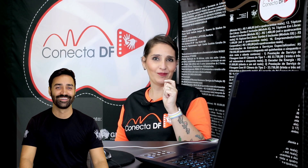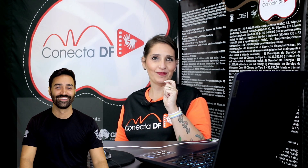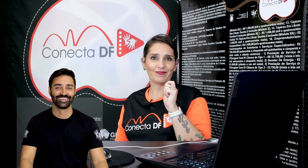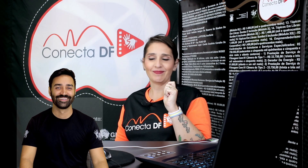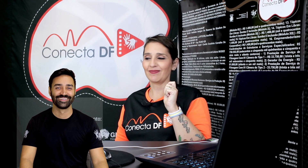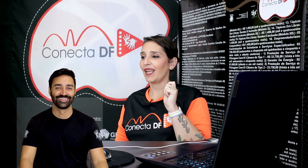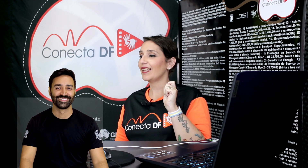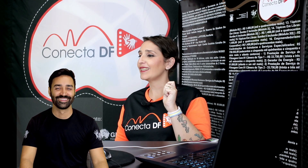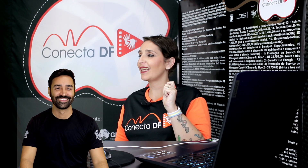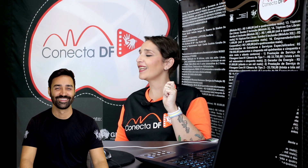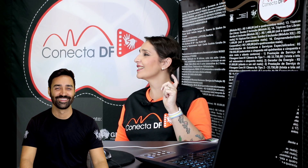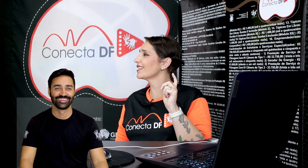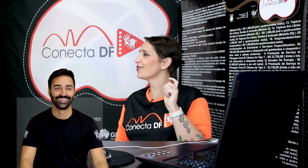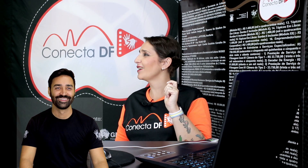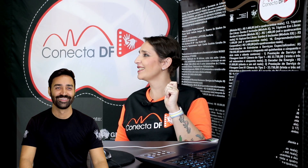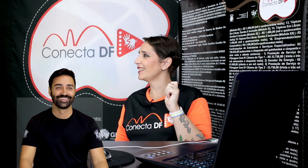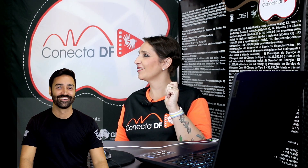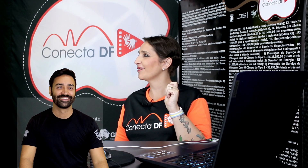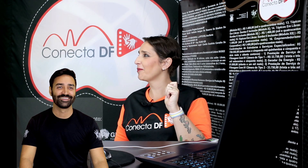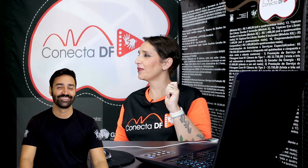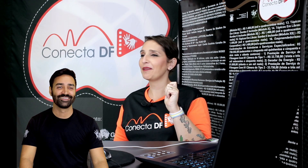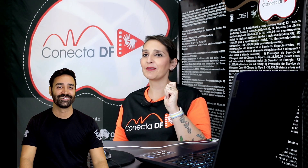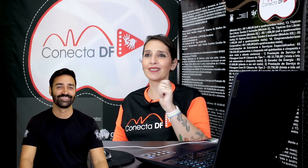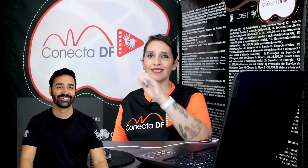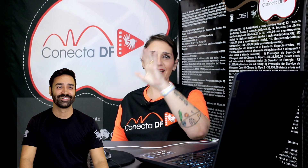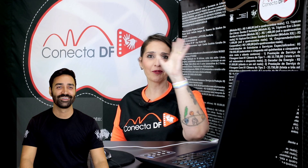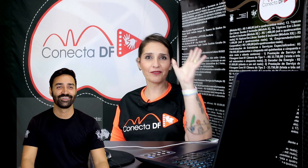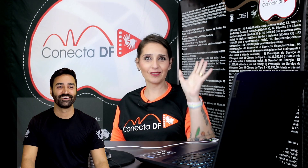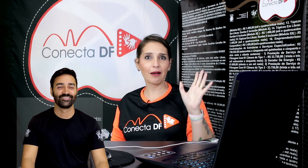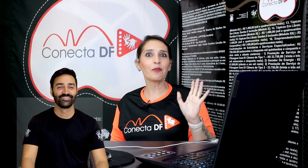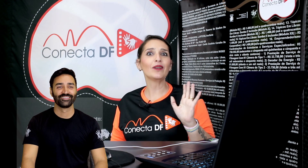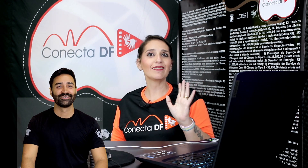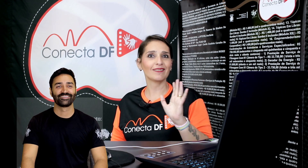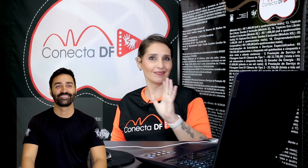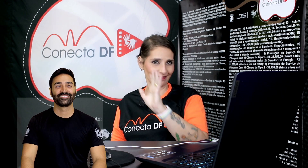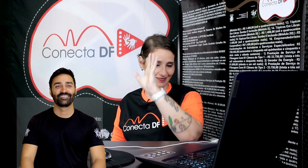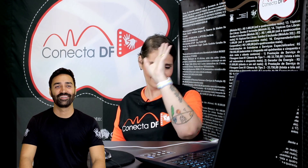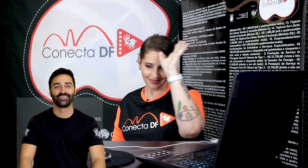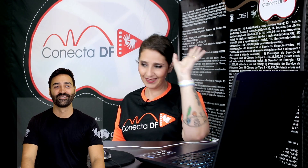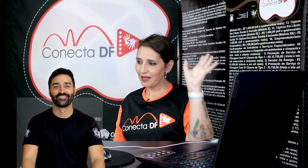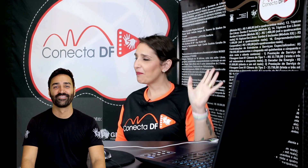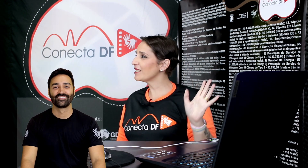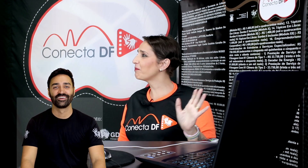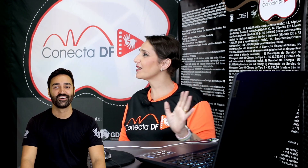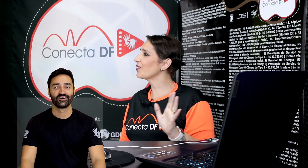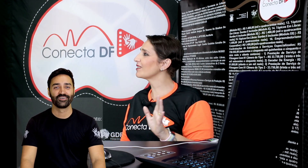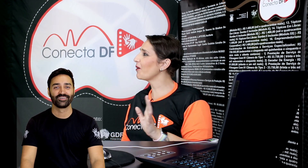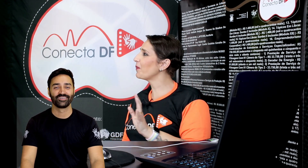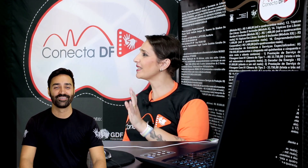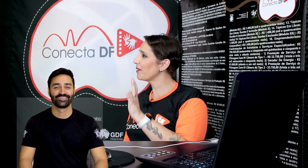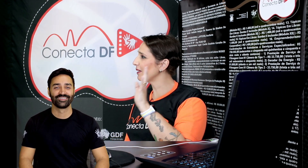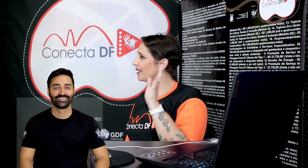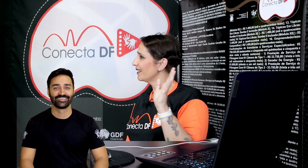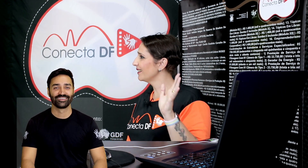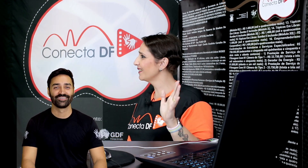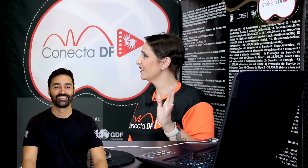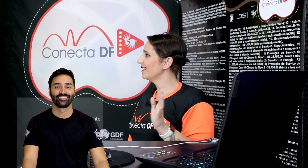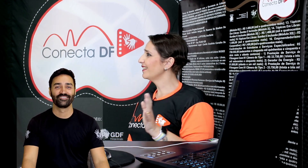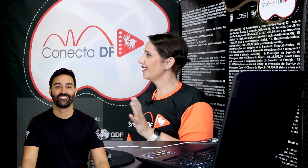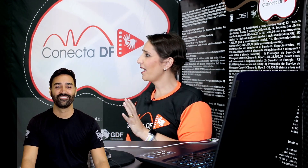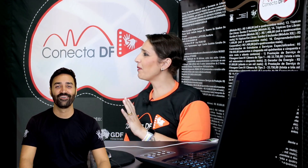Obsceno. Tem crianças no recinto, não podemos assim aprofundar muito. Mas pessoas vão